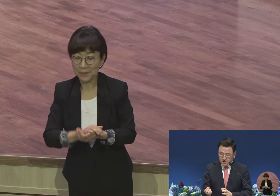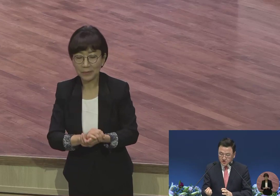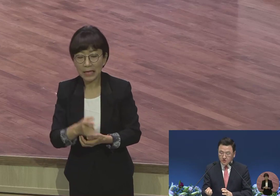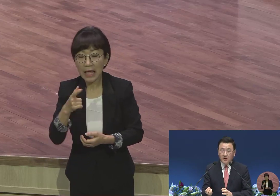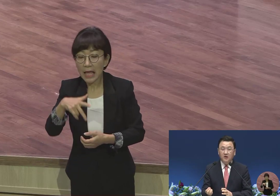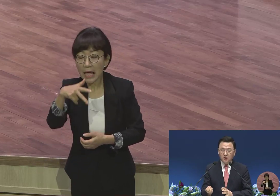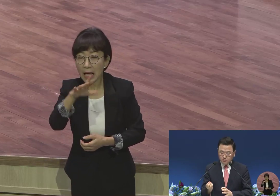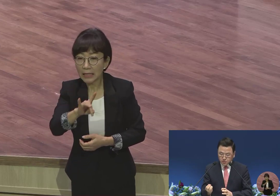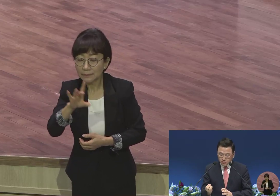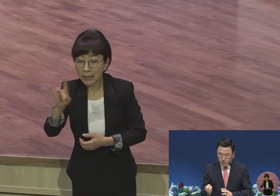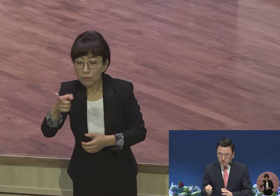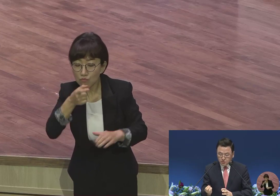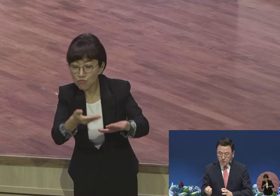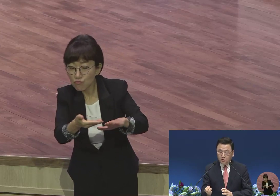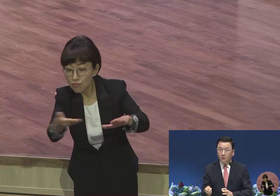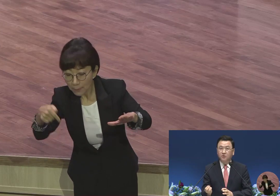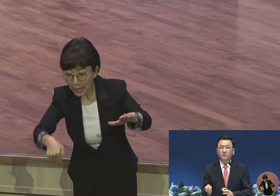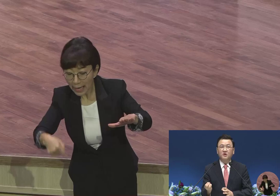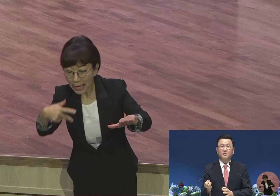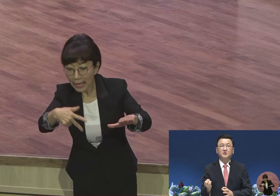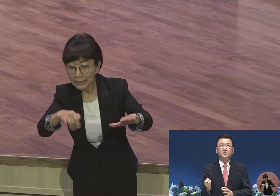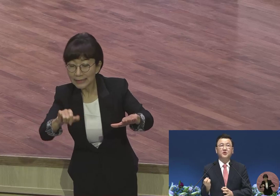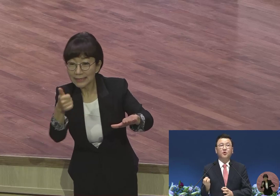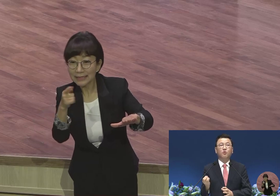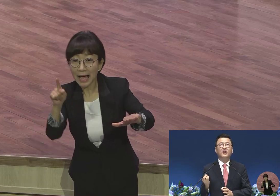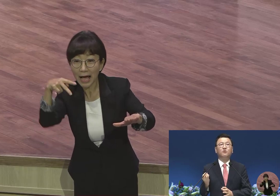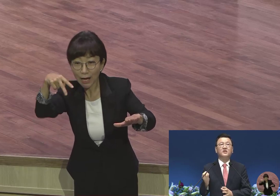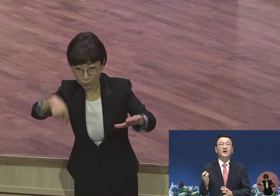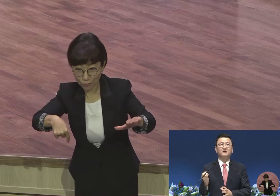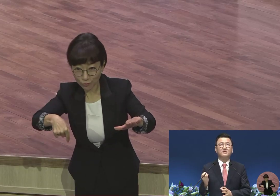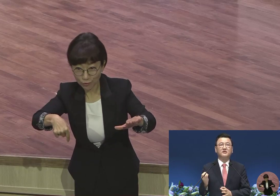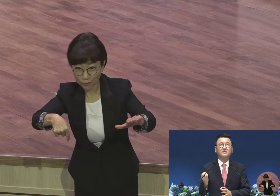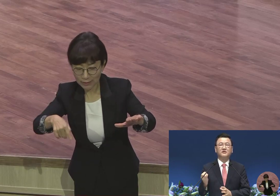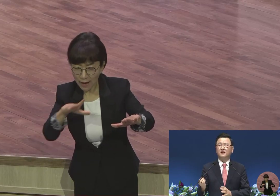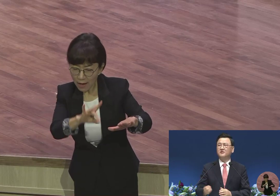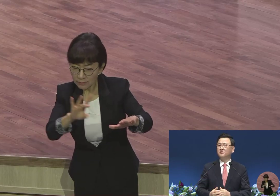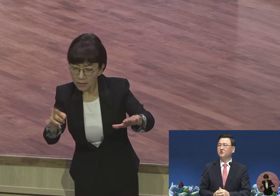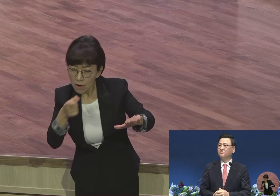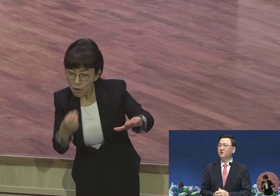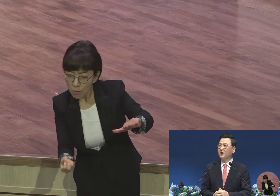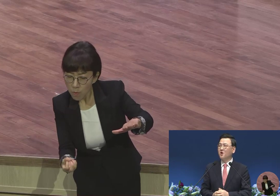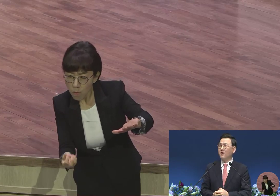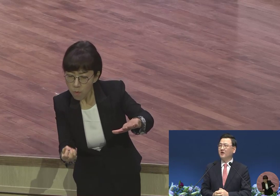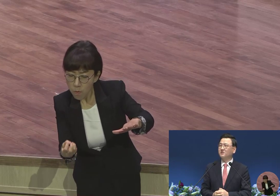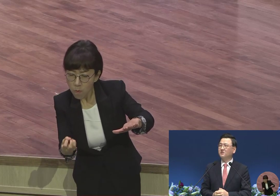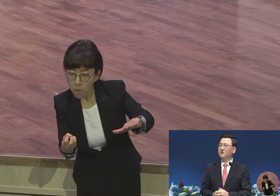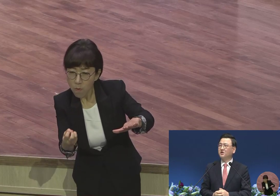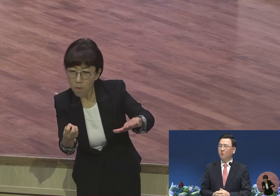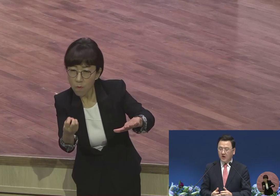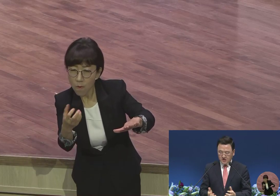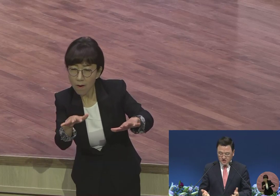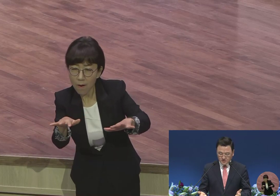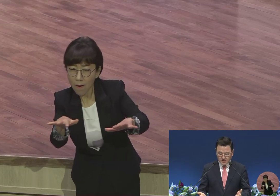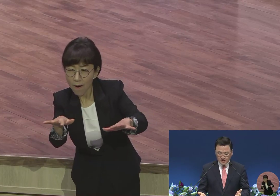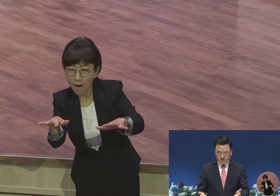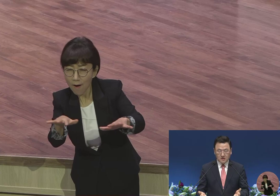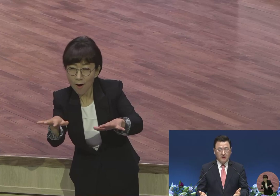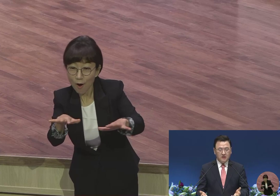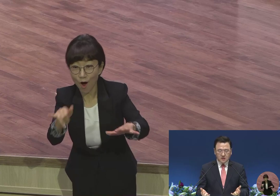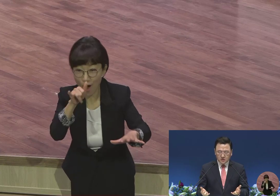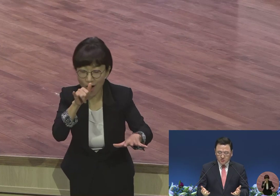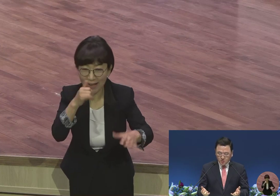때때로 지하수가 부글부글 거품을 내면서 이렇게 올라올 때가 있었다. 그 당시에는 여러분들 과학적 지식이 뭐가